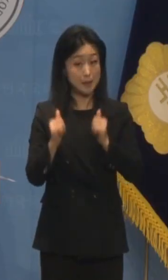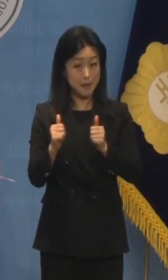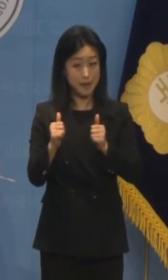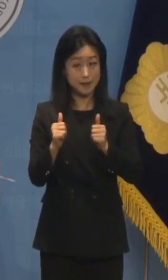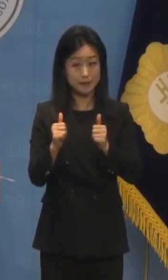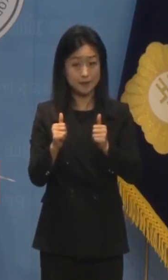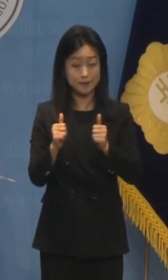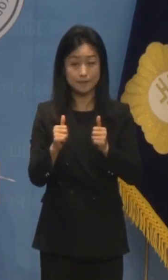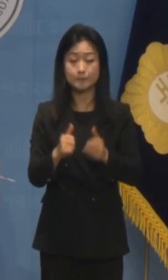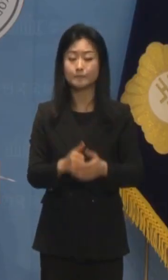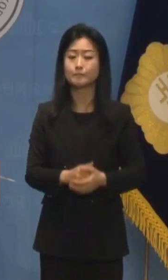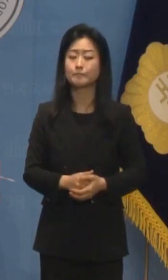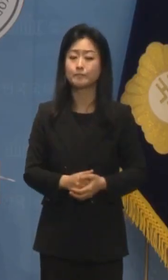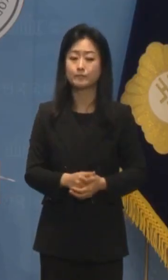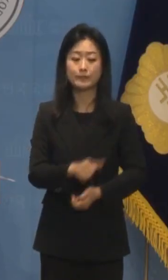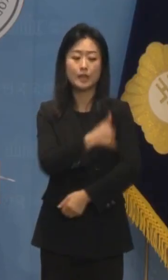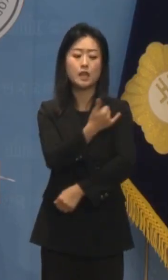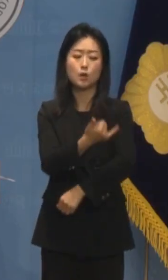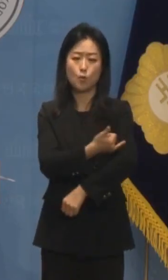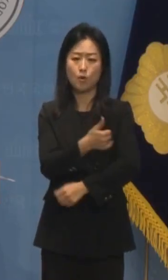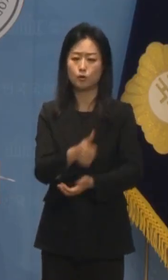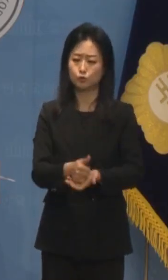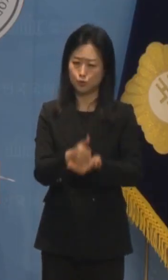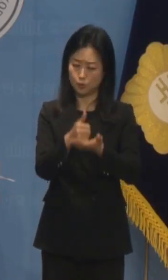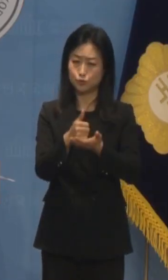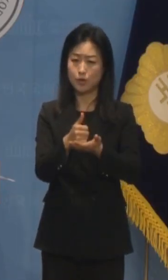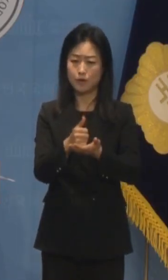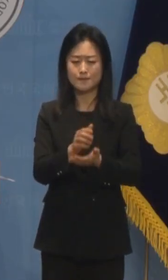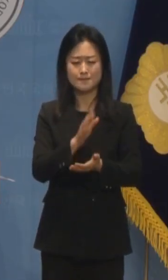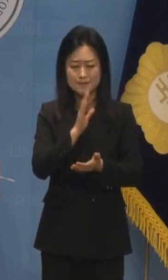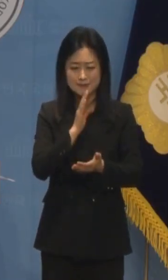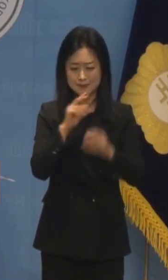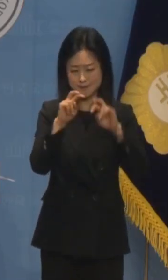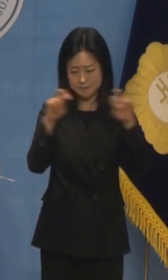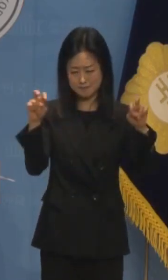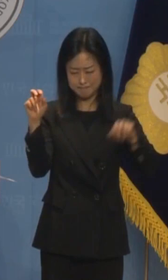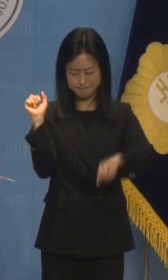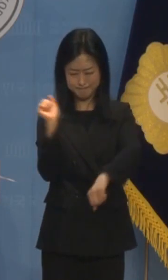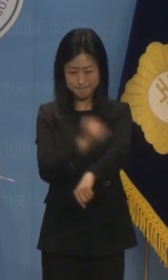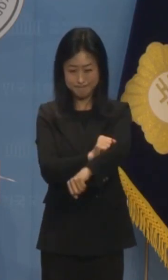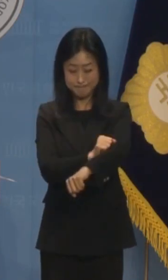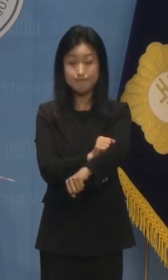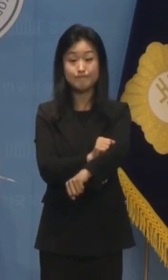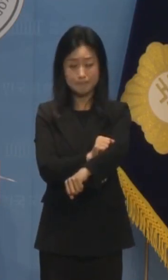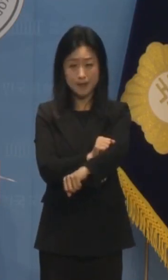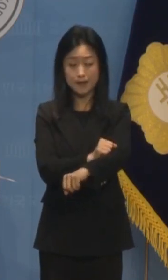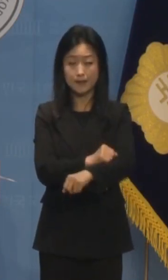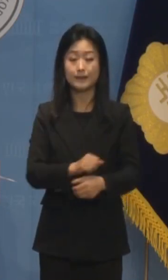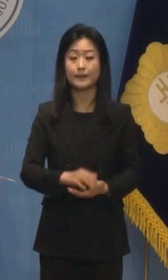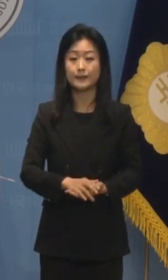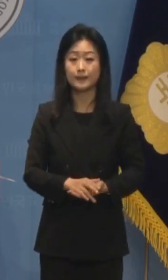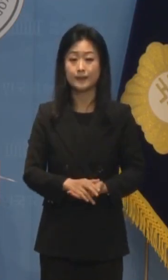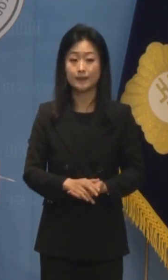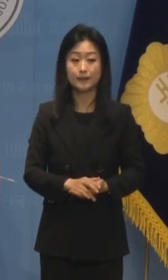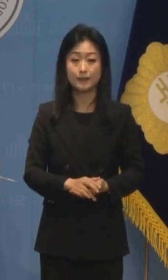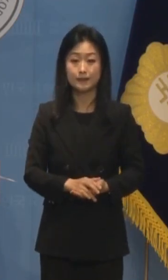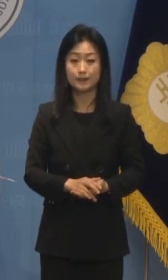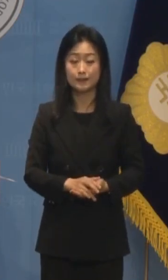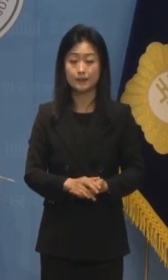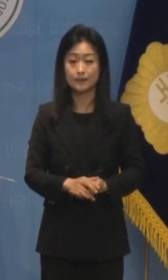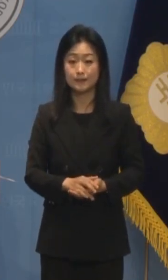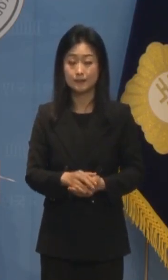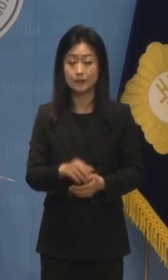인권의 제후보루로서 실체적 진실을 규명해 주셨습니다. 또한 재판부는 이 대표의 변호인